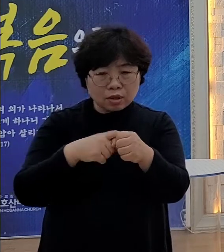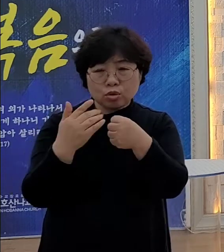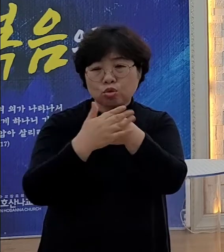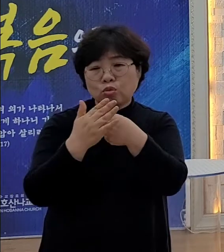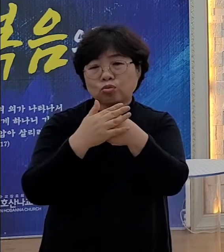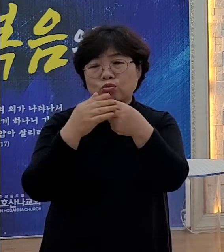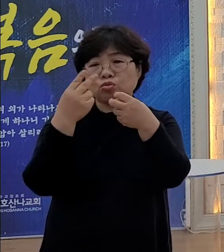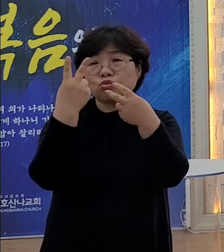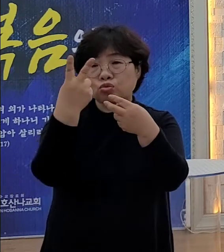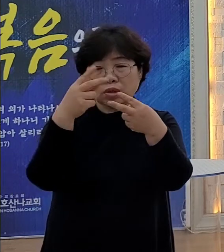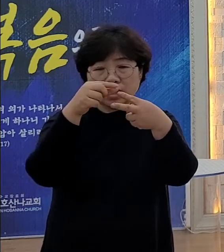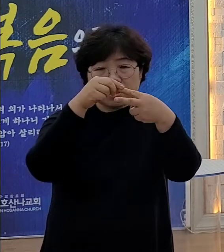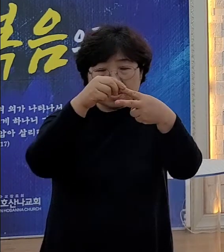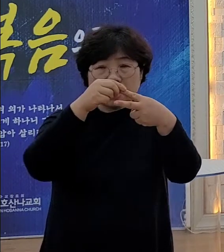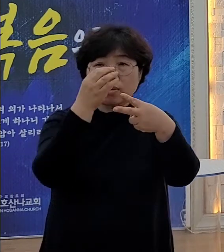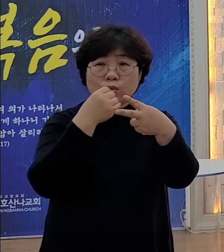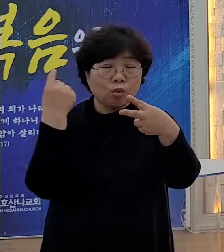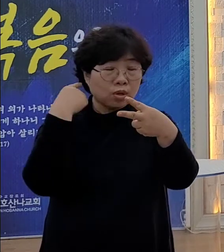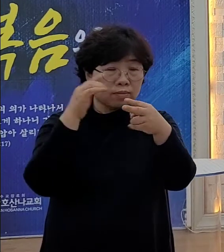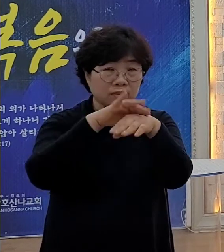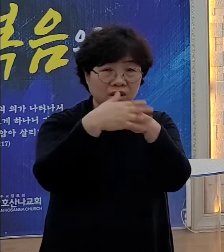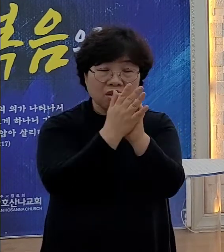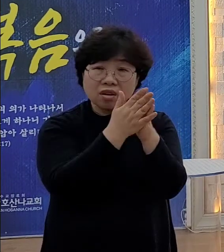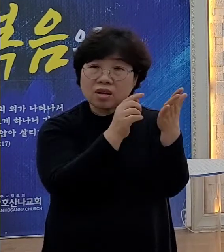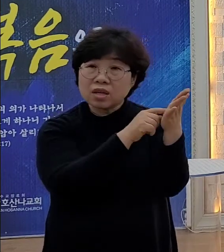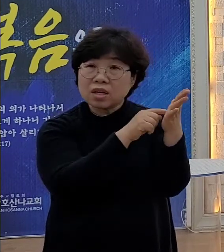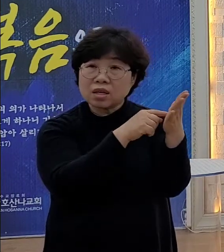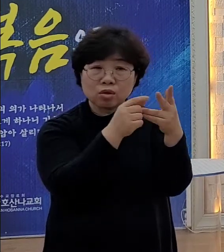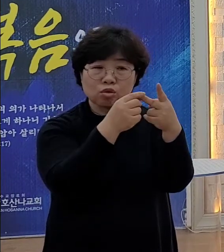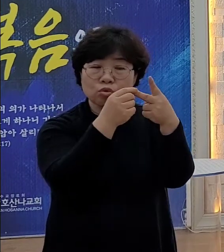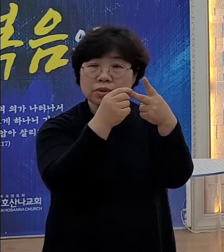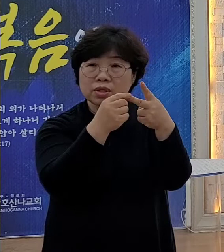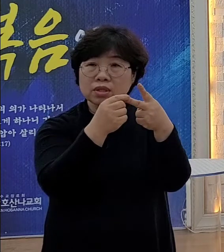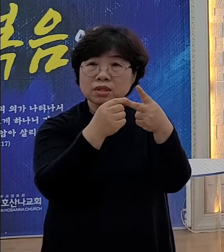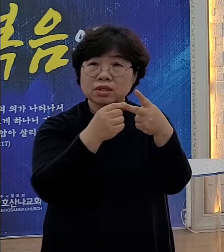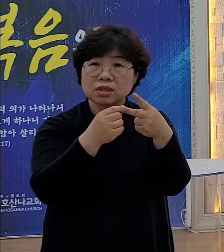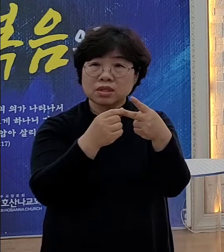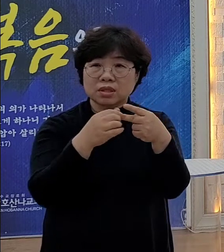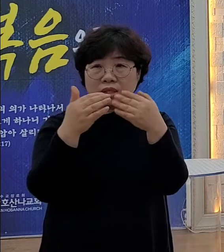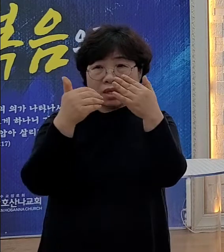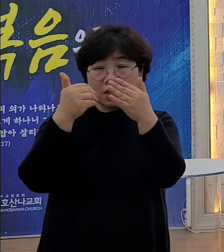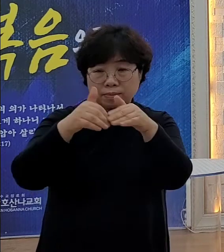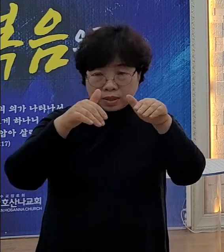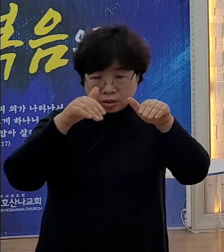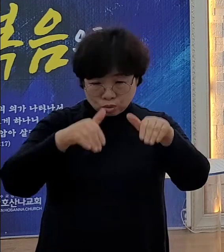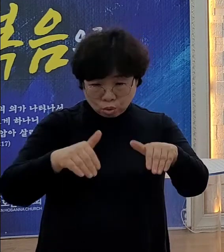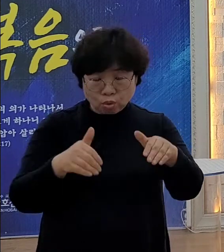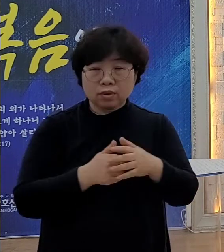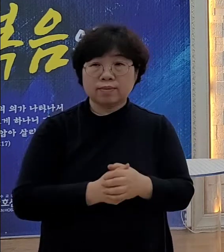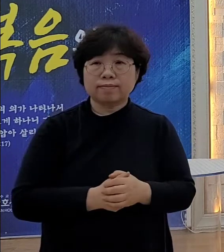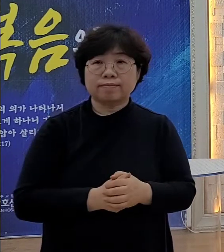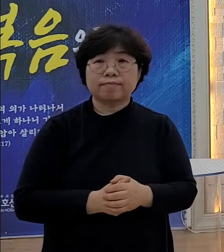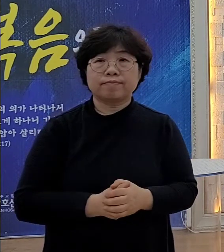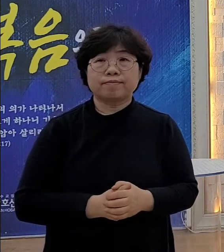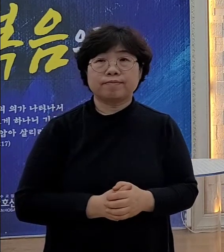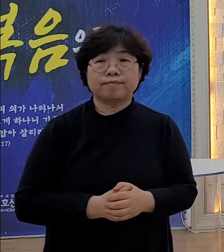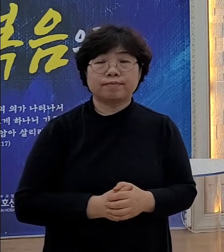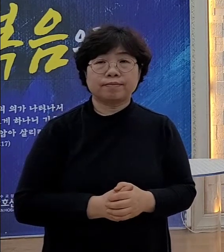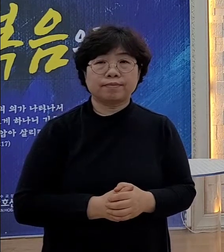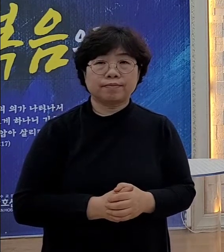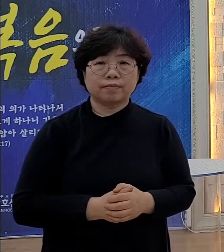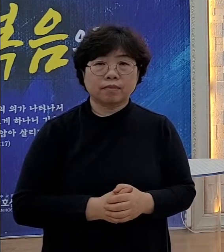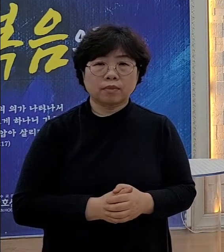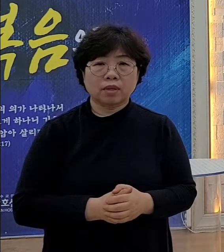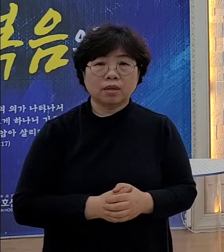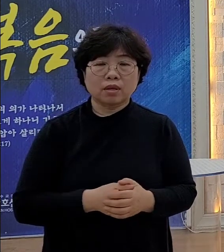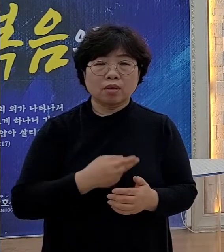하나님께서 주신 그 하나님 관계에서 타락하고 죄를 지었잖아요. 그 이후로 나타난 결과가 뭐냐면 우리 인간은 내가 하고